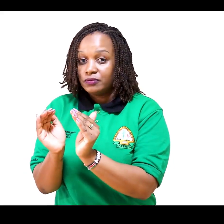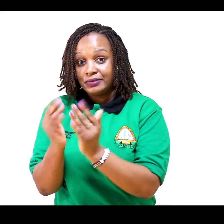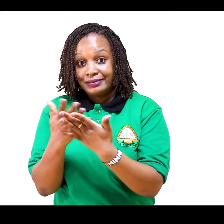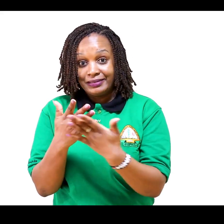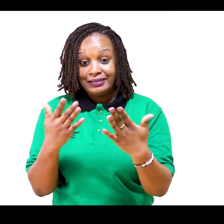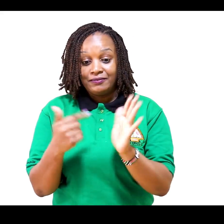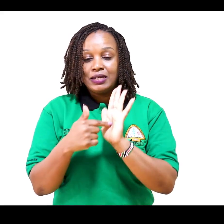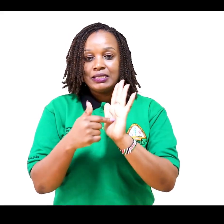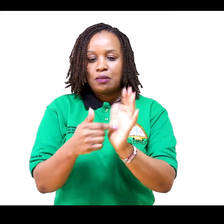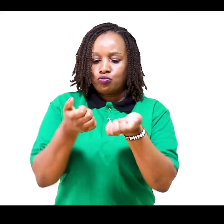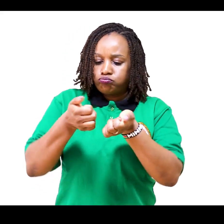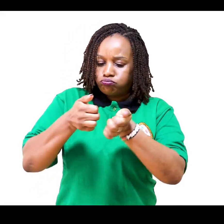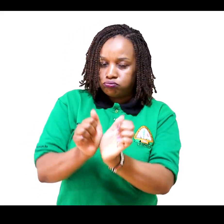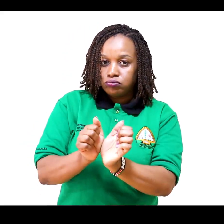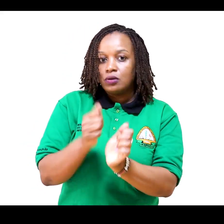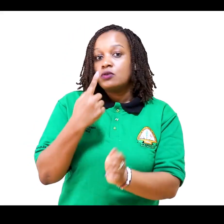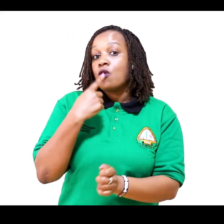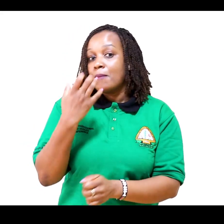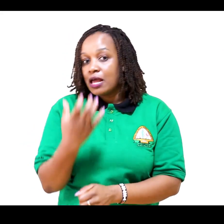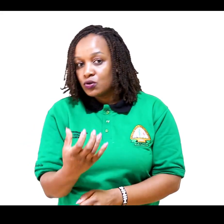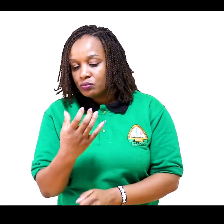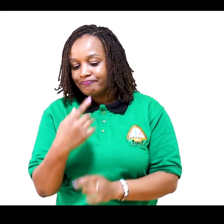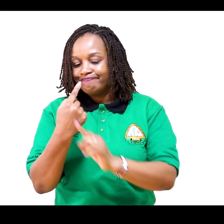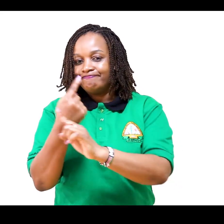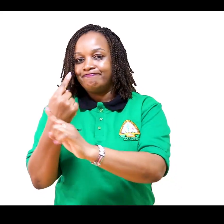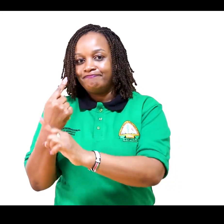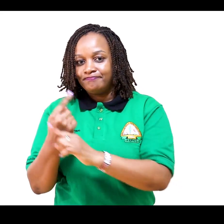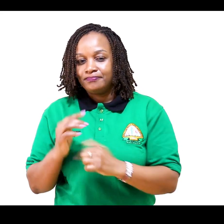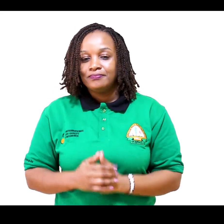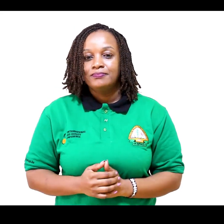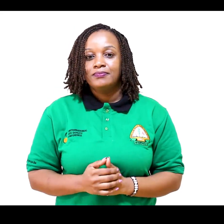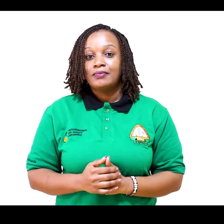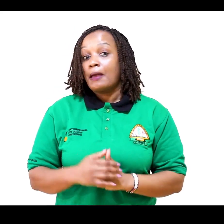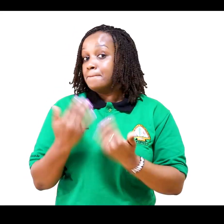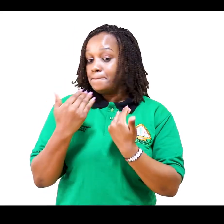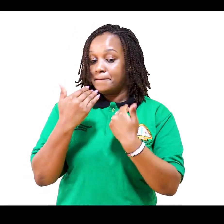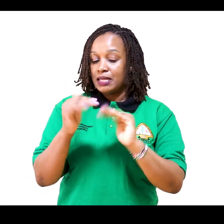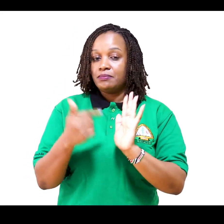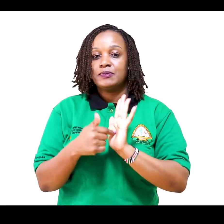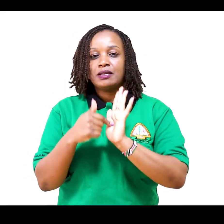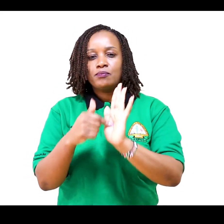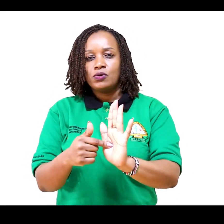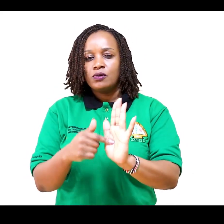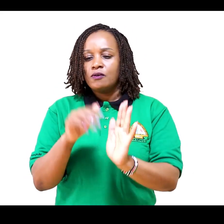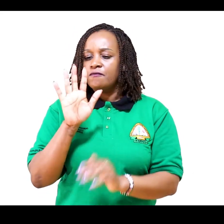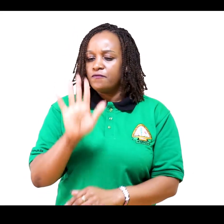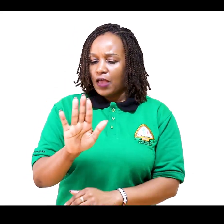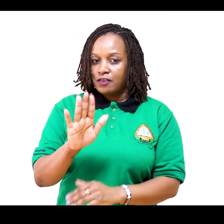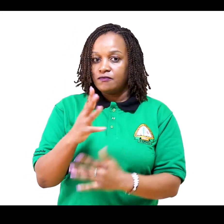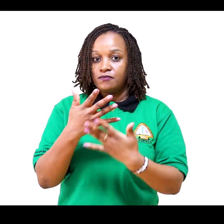mfano matunda ya passion, nyanya na mengineyo. Sampuli ya chini ya vipande 5 vilivyowasilishwa kwa